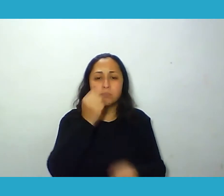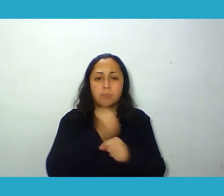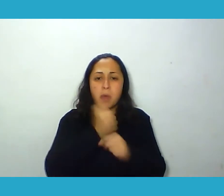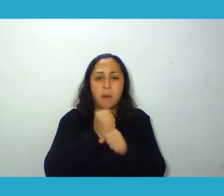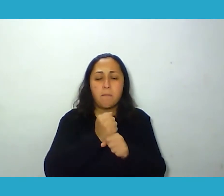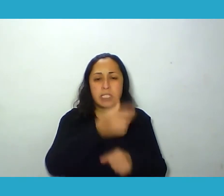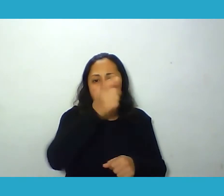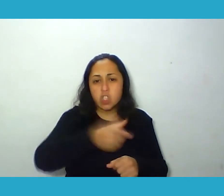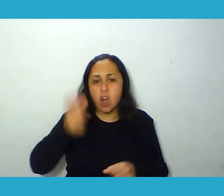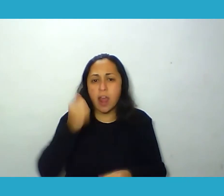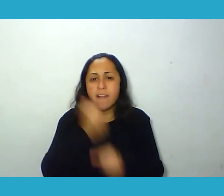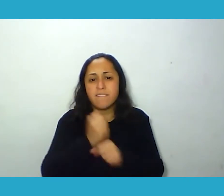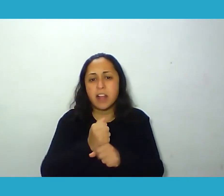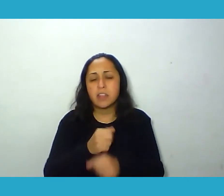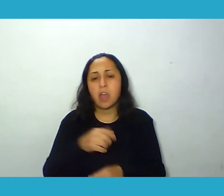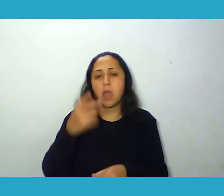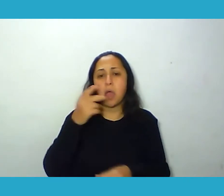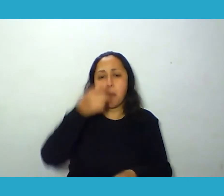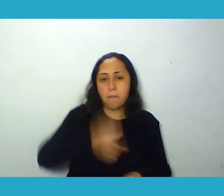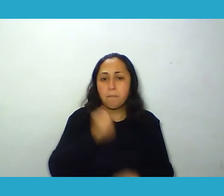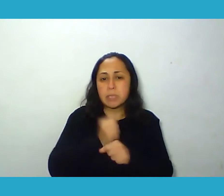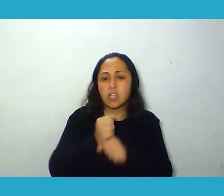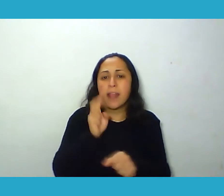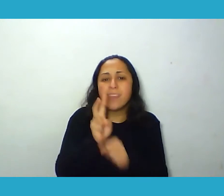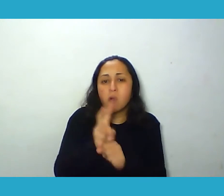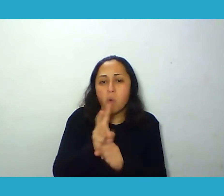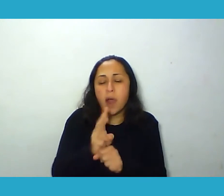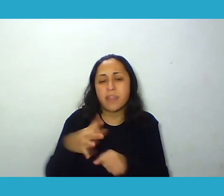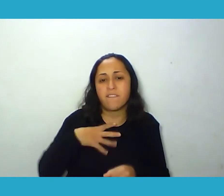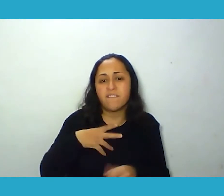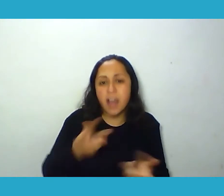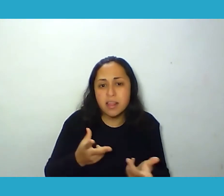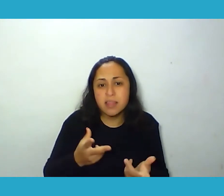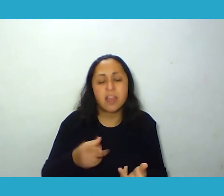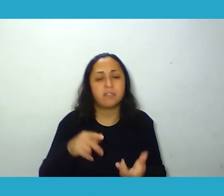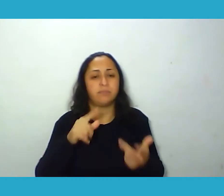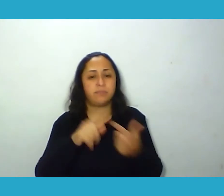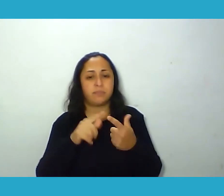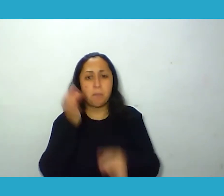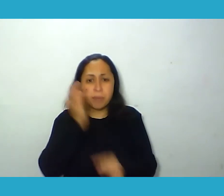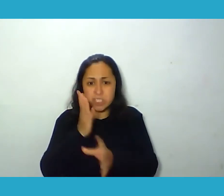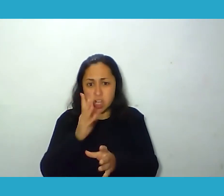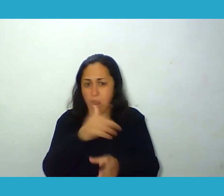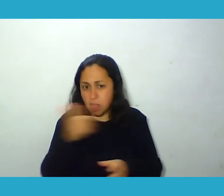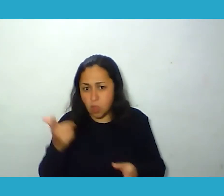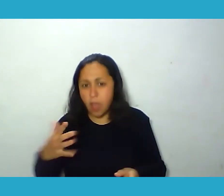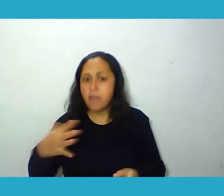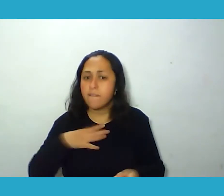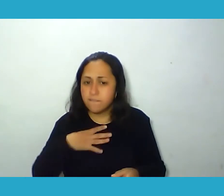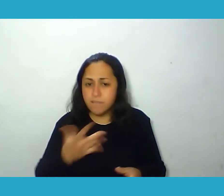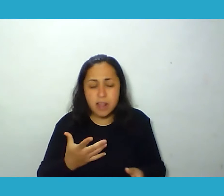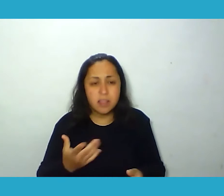en las horas. Es decir, que esté debidamente equipado y con personal idóneo. Se pide que el Domingo